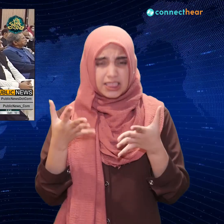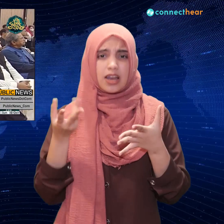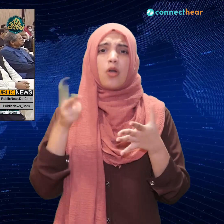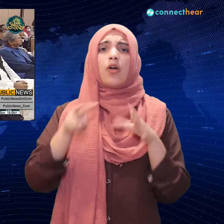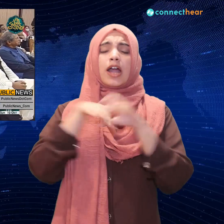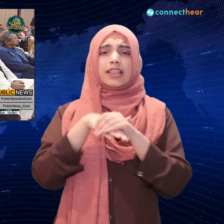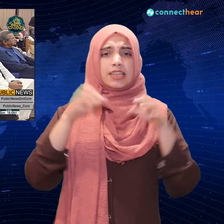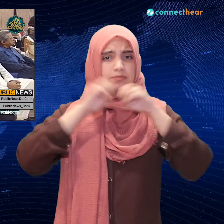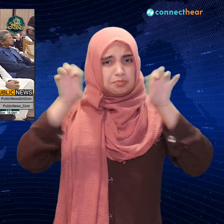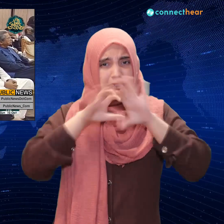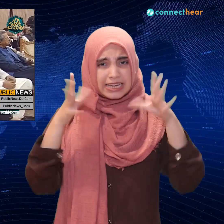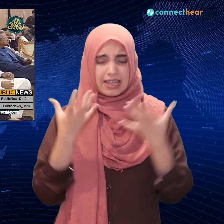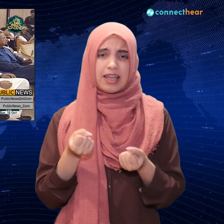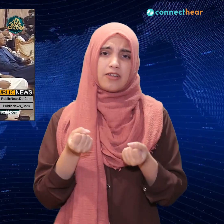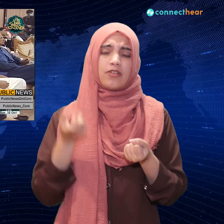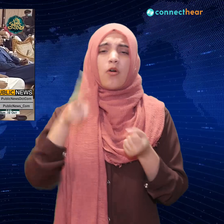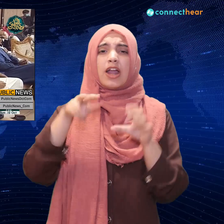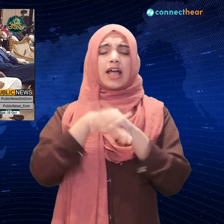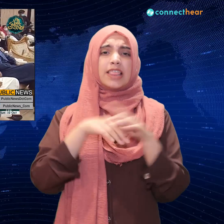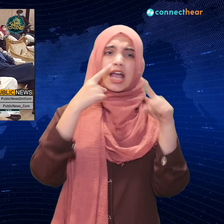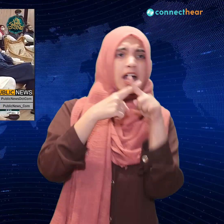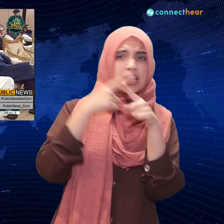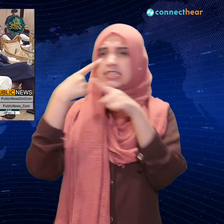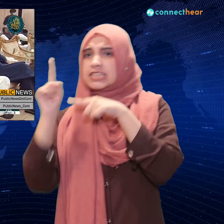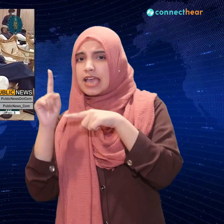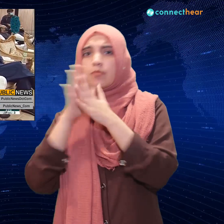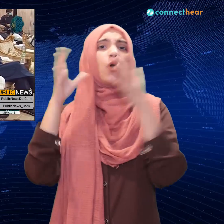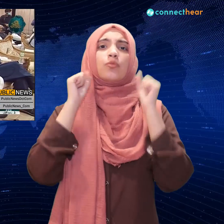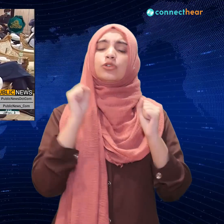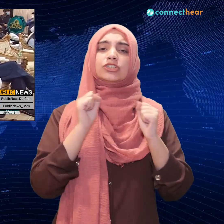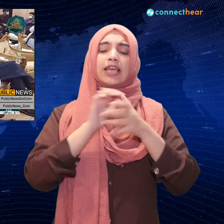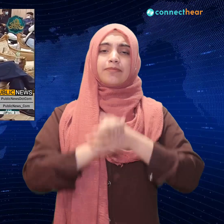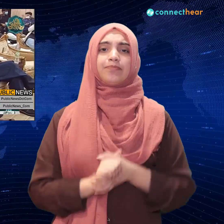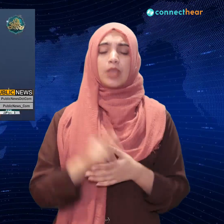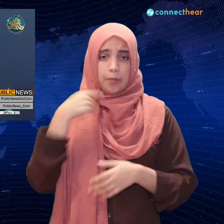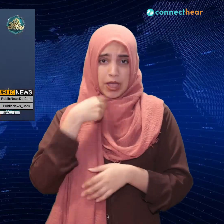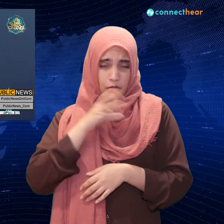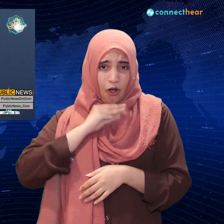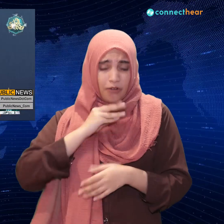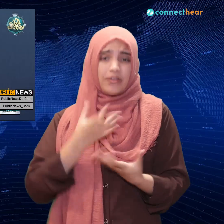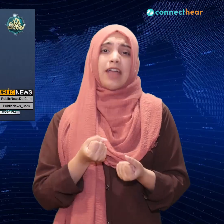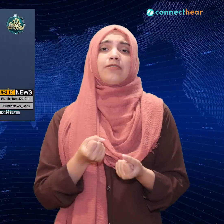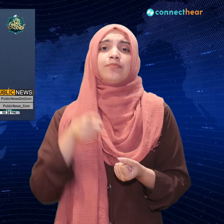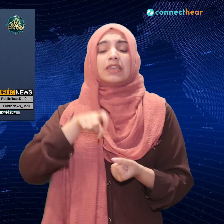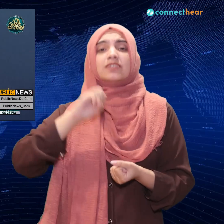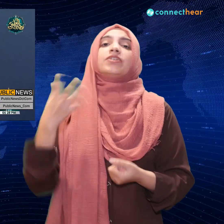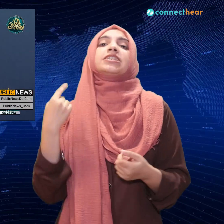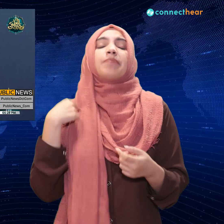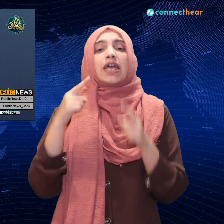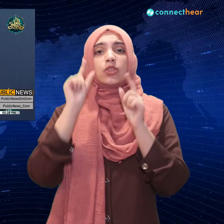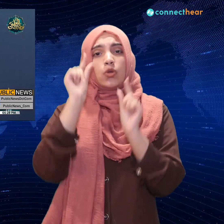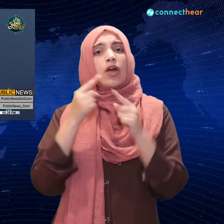سوشل میڈیا، جس طرح کے حالات جا رہے ہیں، تو مجھے بڑا خوف ہے۔ اس لیے میں ایک مختلف قسم کی بات کروں